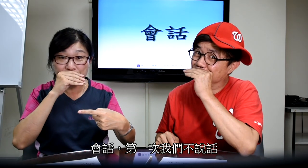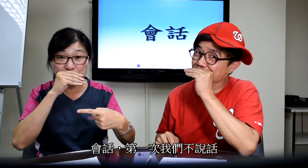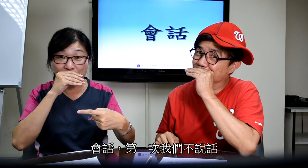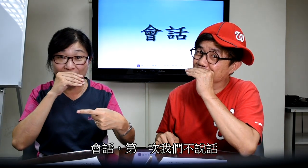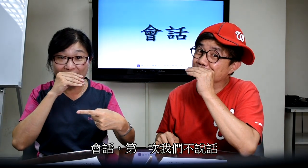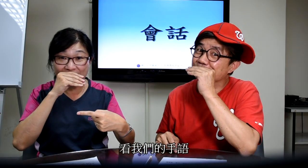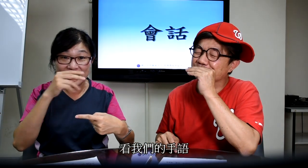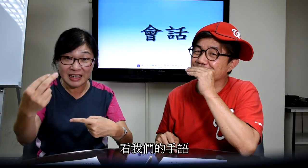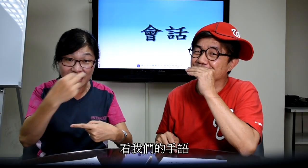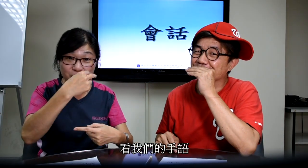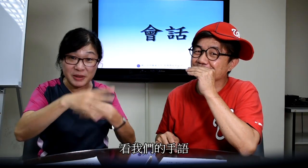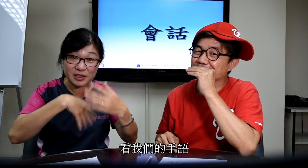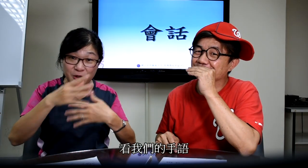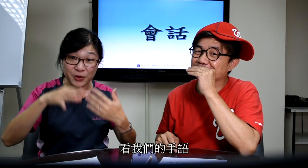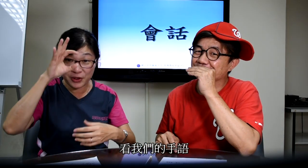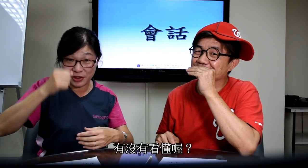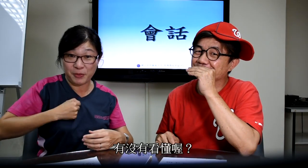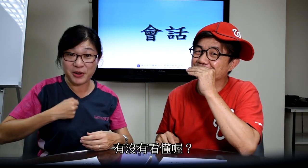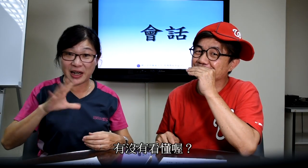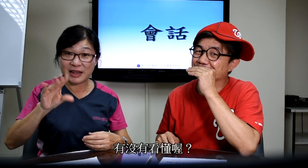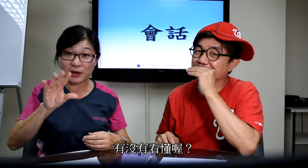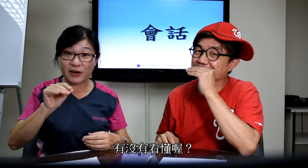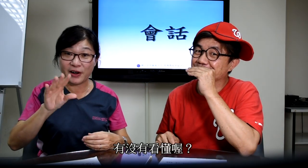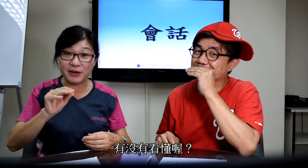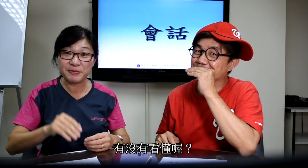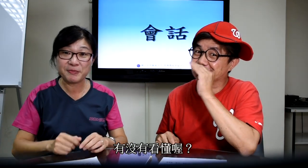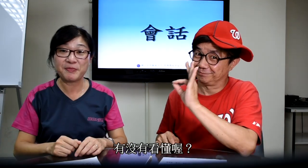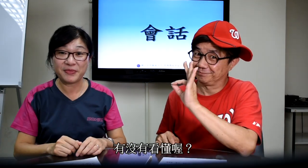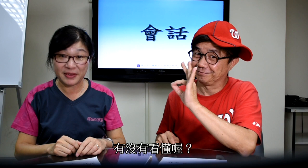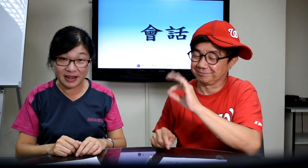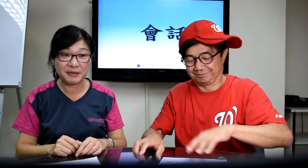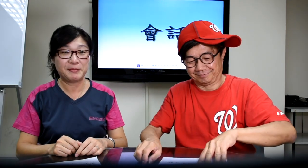说话，看我们的手语有没有看懂哦。好，